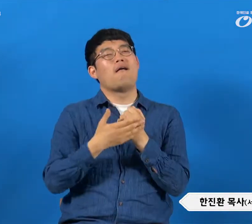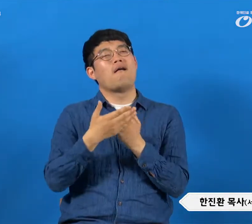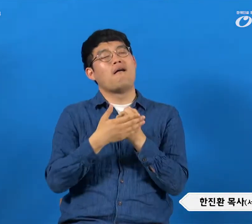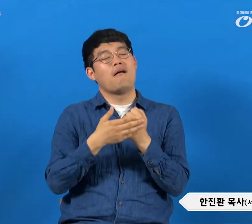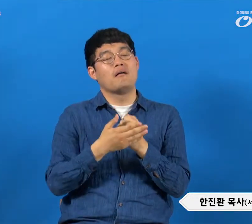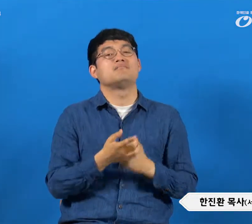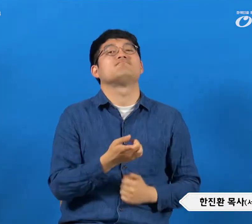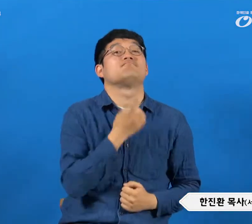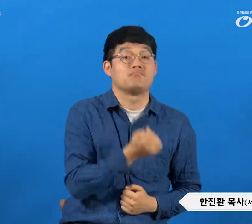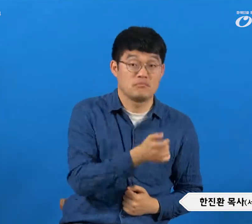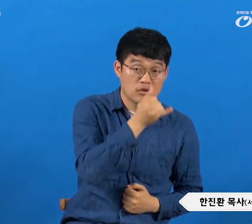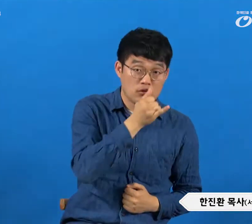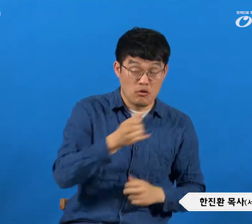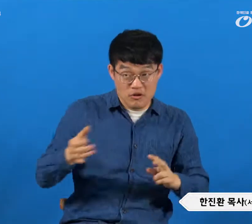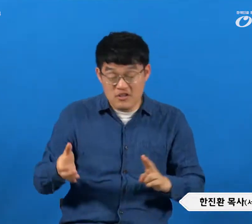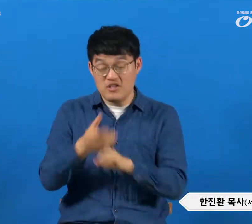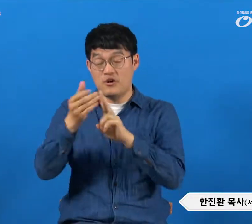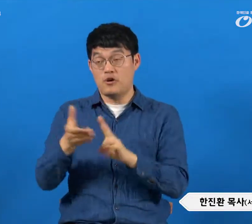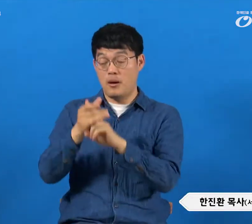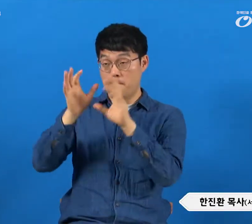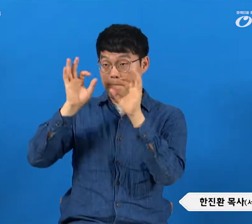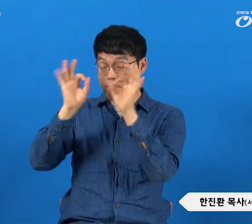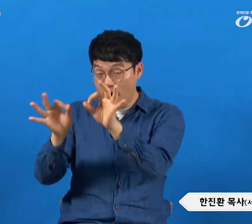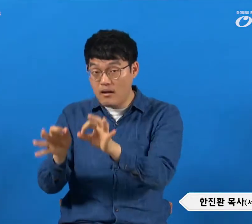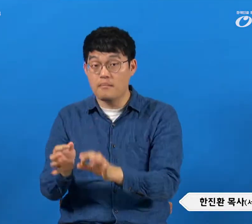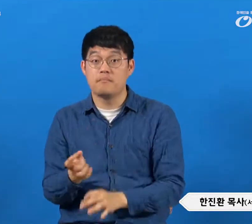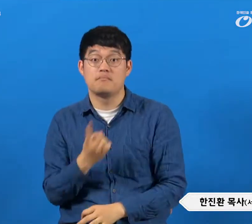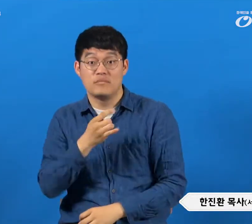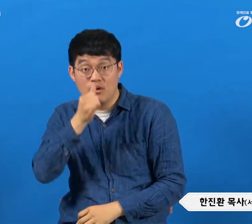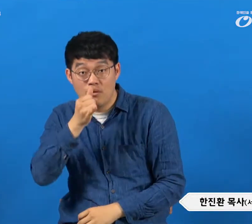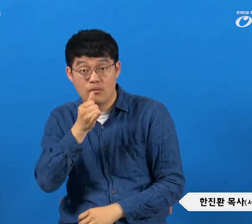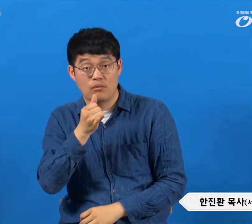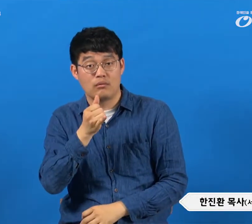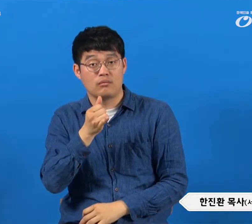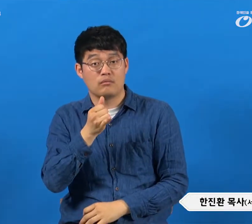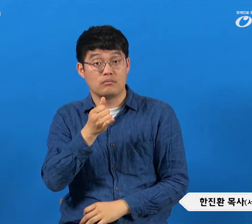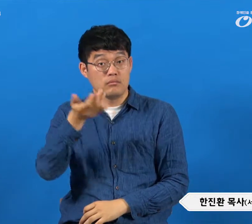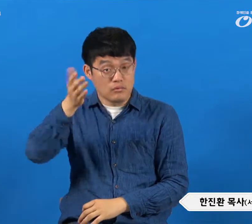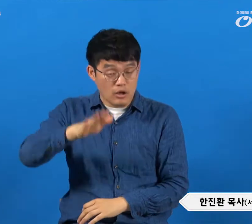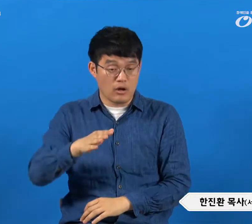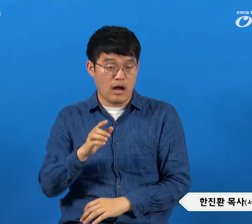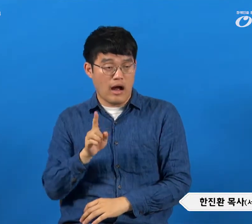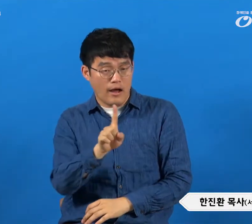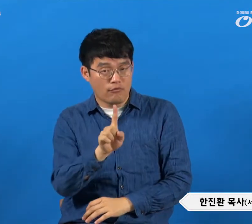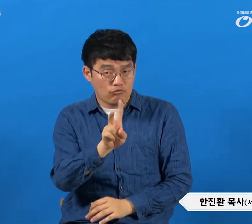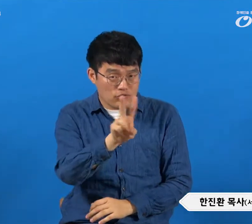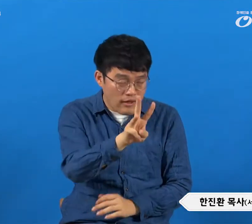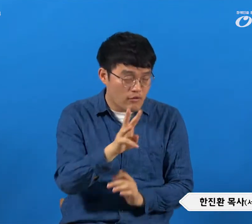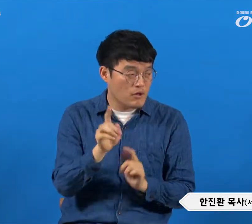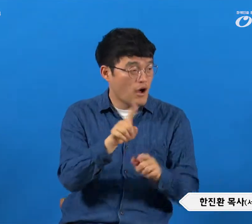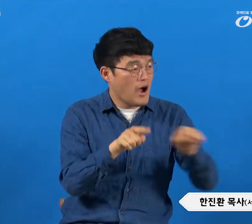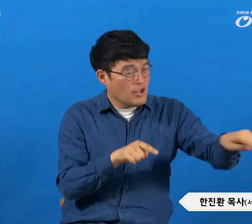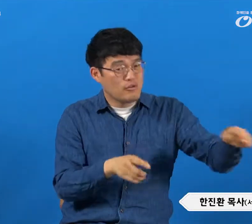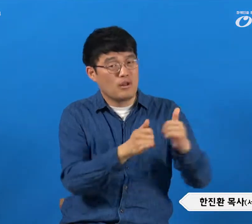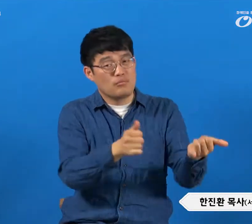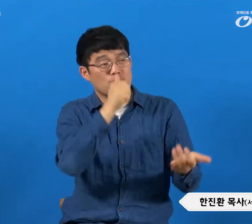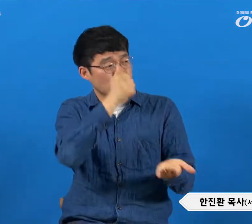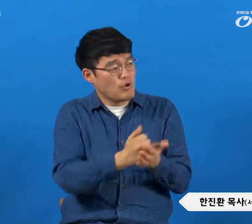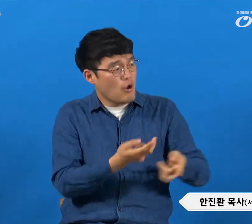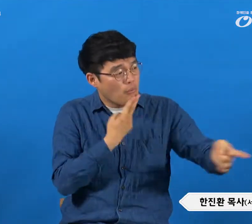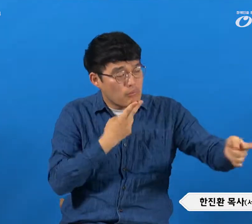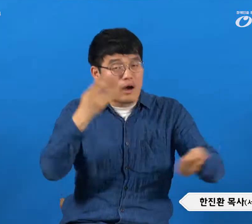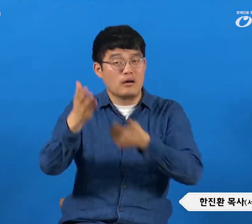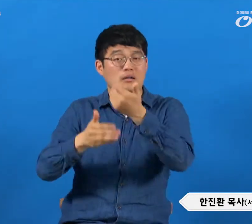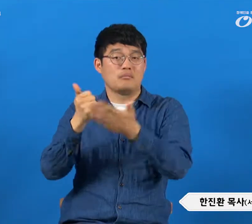아닙니까? 그러면 그 중에서 몇 사람이라도 뛰쳐나와서 아니요, 저분은 죄가 없습니다, 저분은